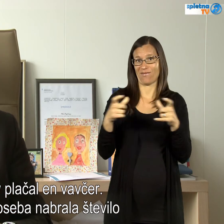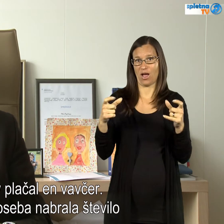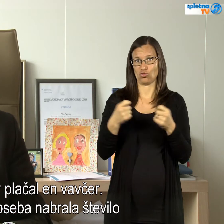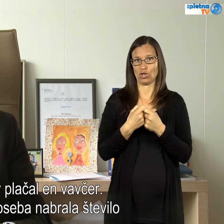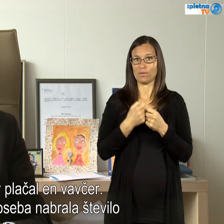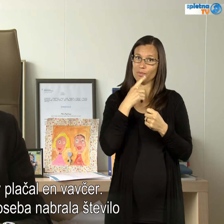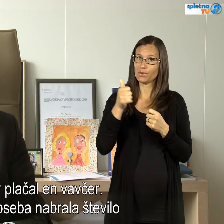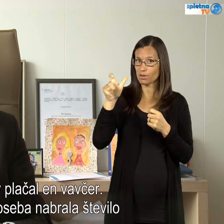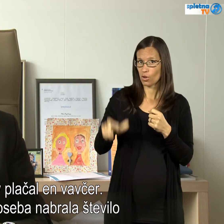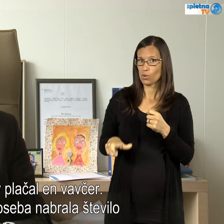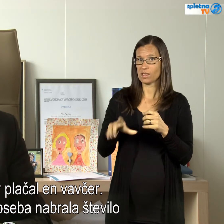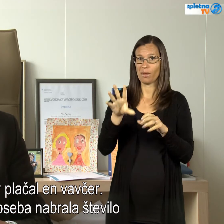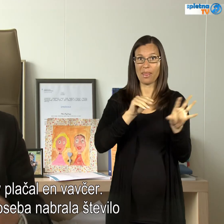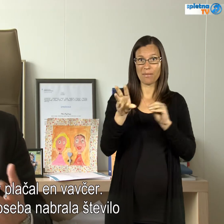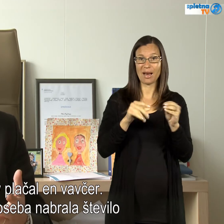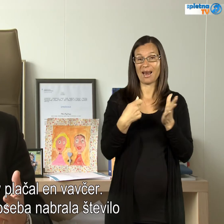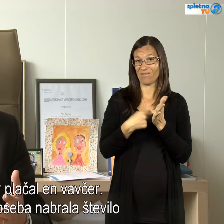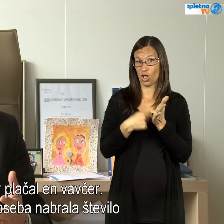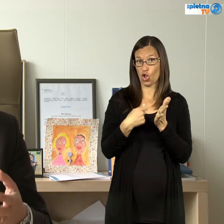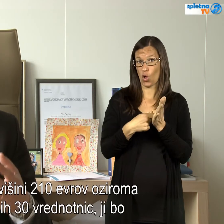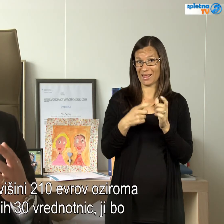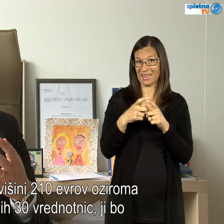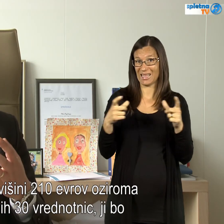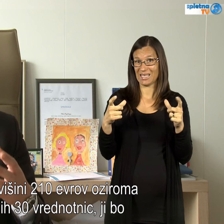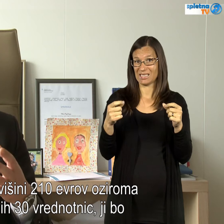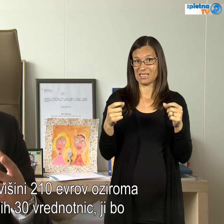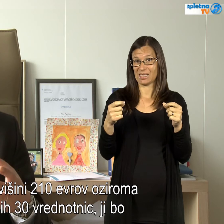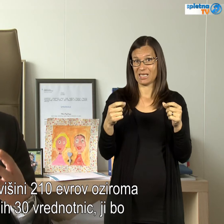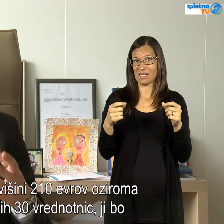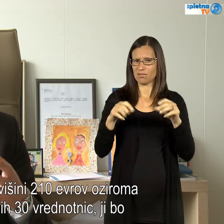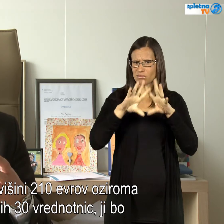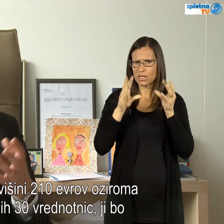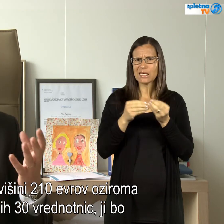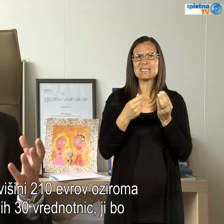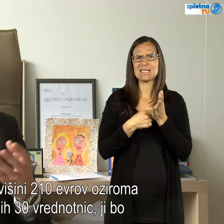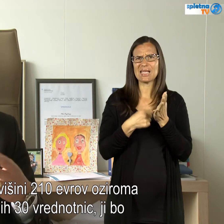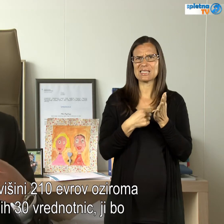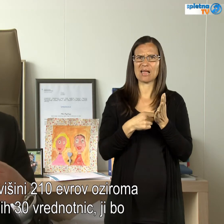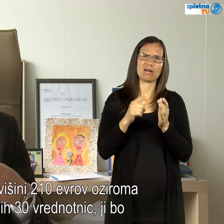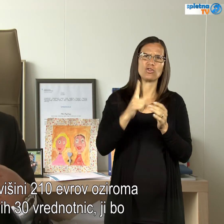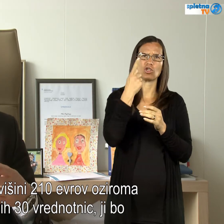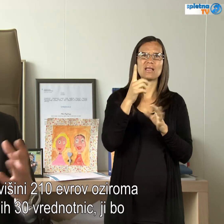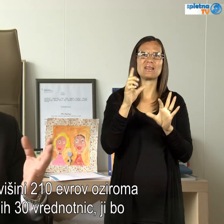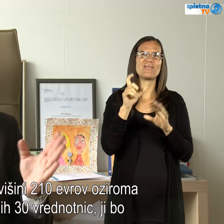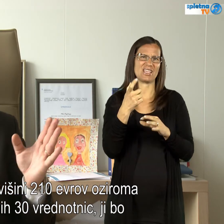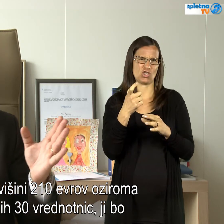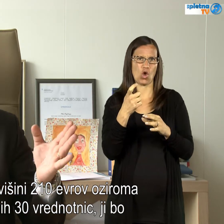oseba nabrala vrednotnic, znesek vrednotnic v višini 210 evrov, se pravi, ko bo